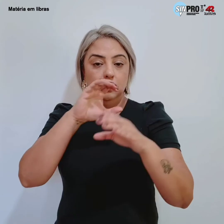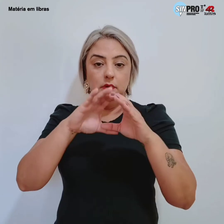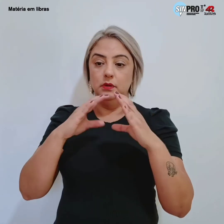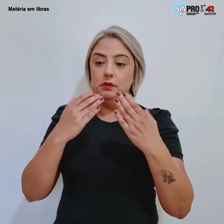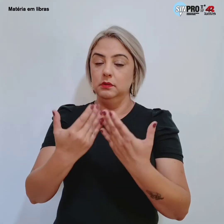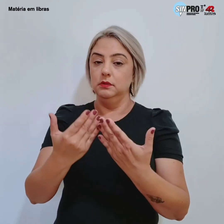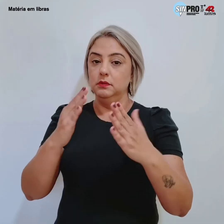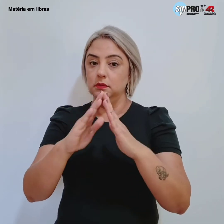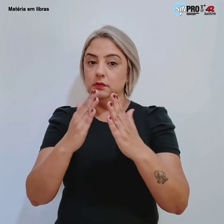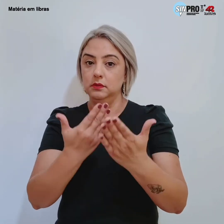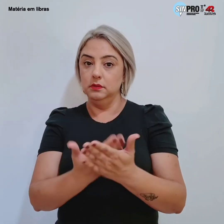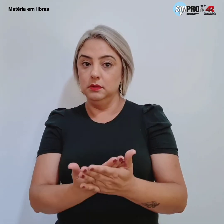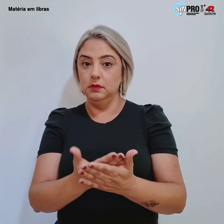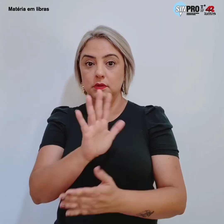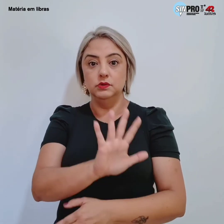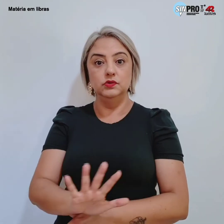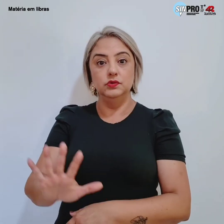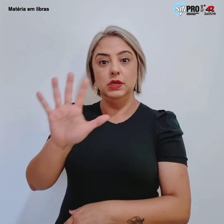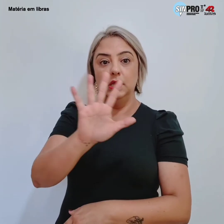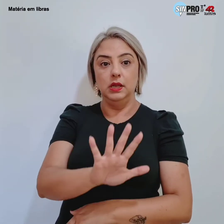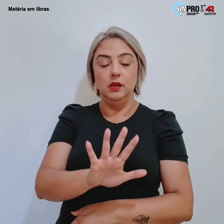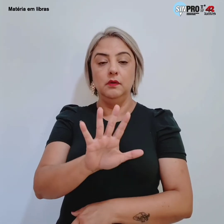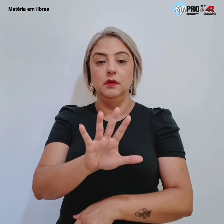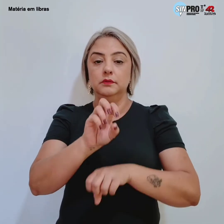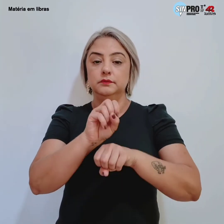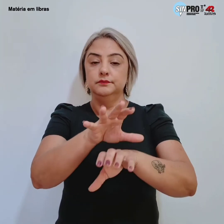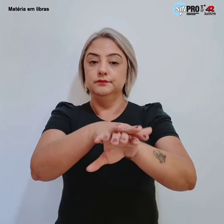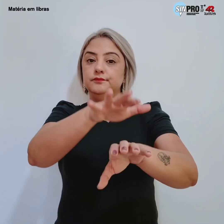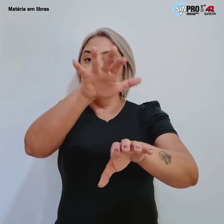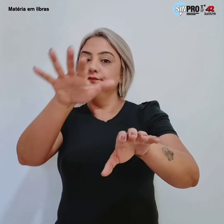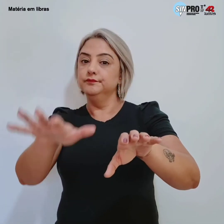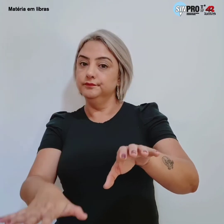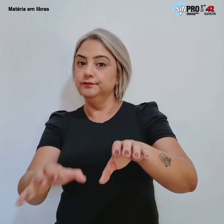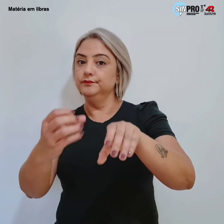à comunidade escolar de forma geral foi o ensino remoto.